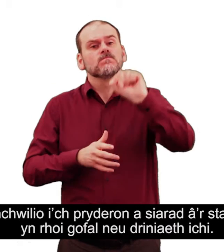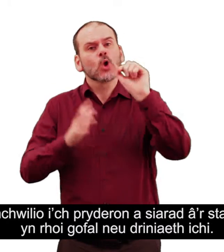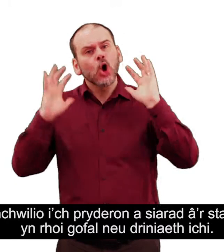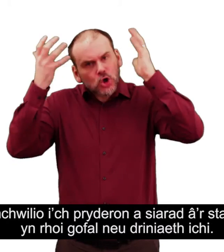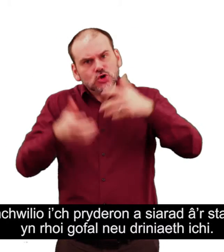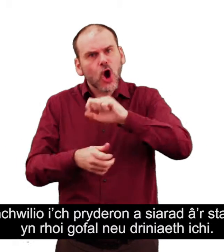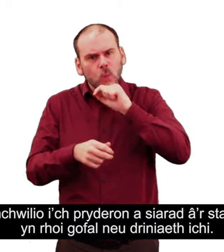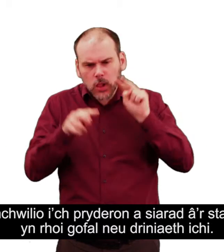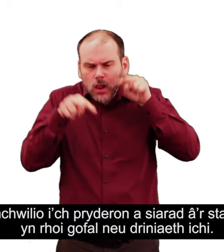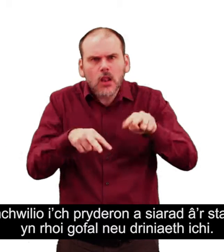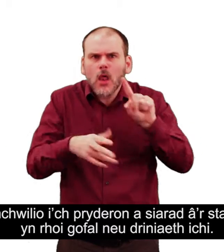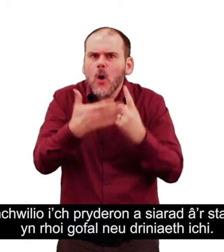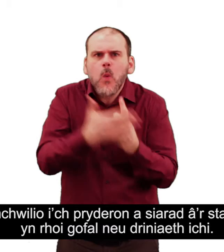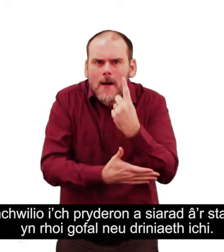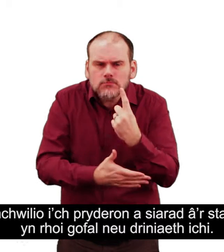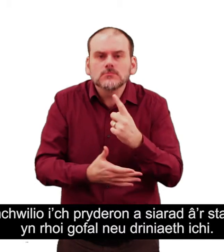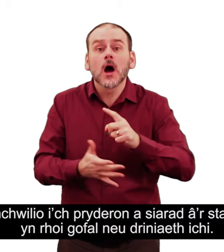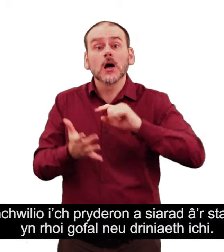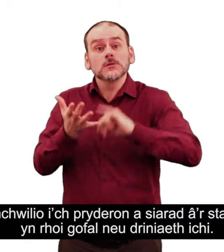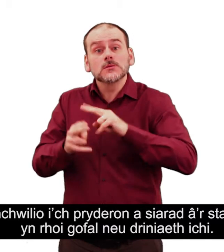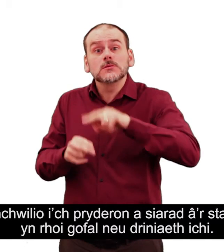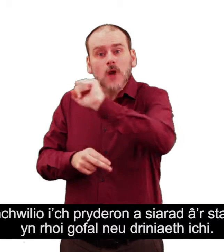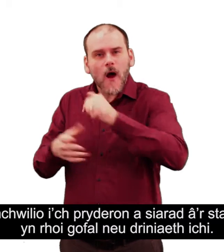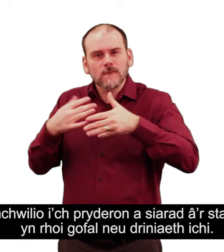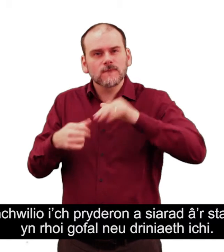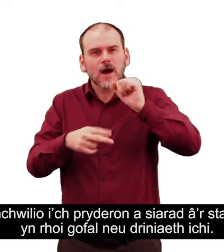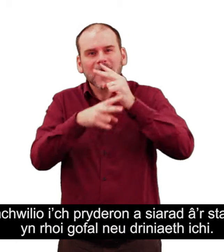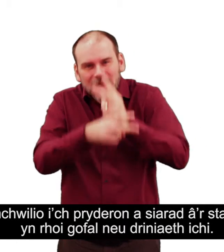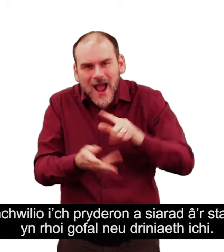Ymchwilio eich pryderon a siarad â'r staff oedd yn rhoi gofal neu driniaeth i chi.